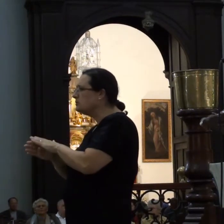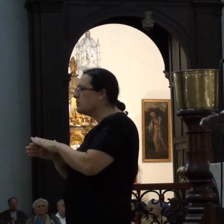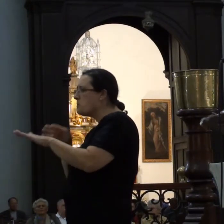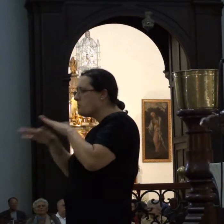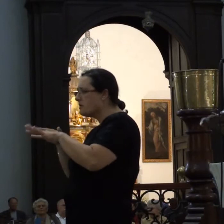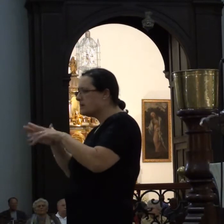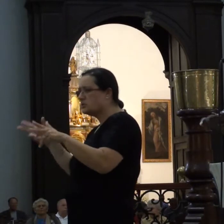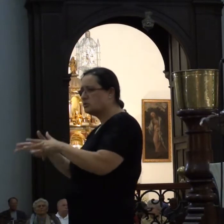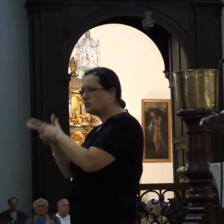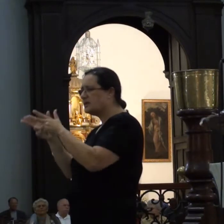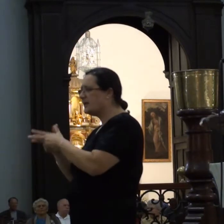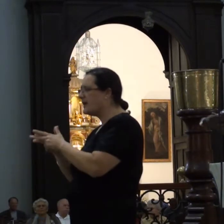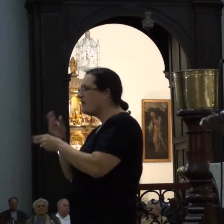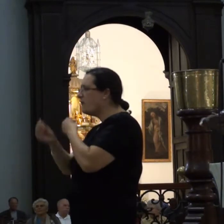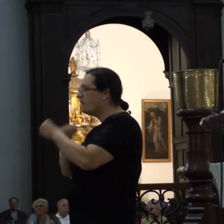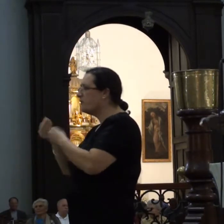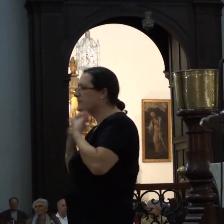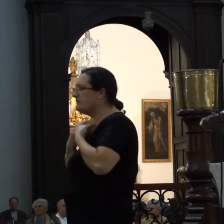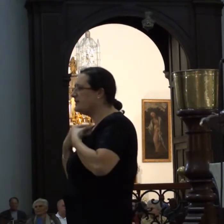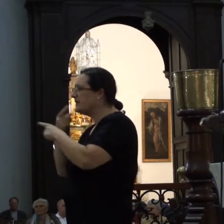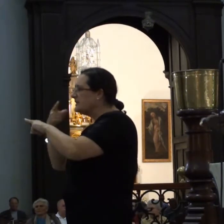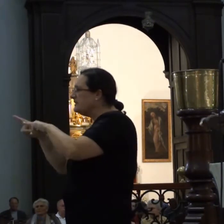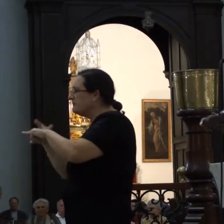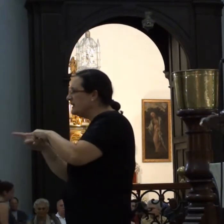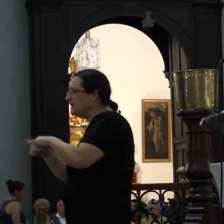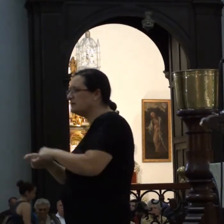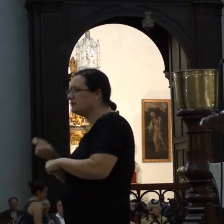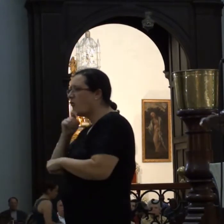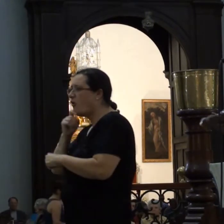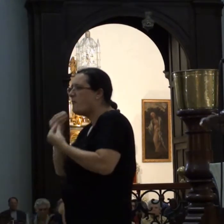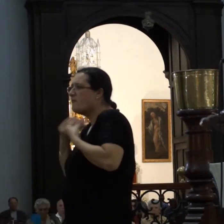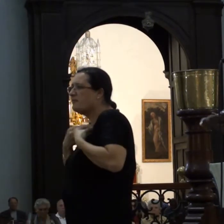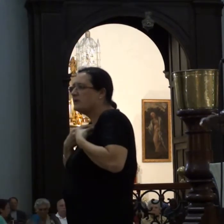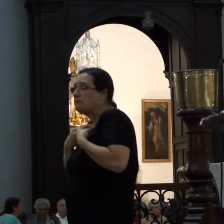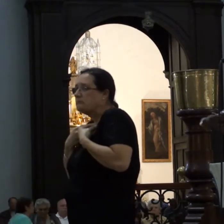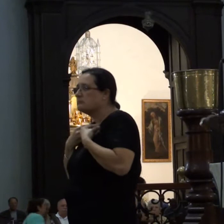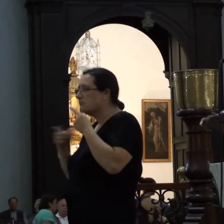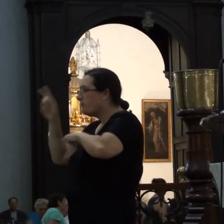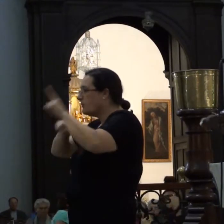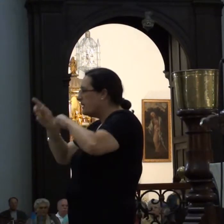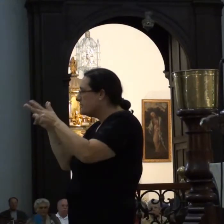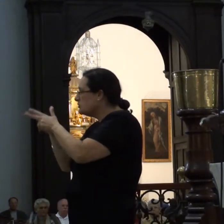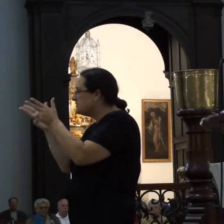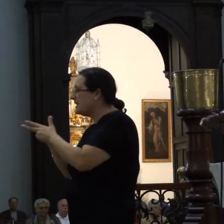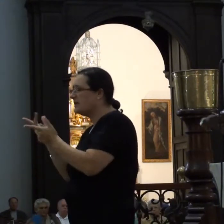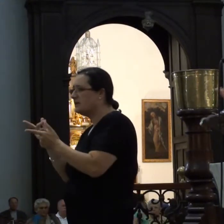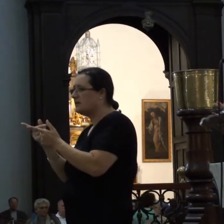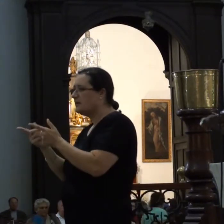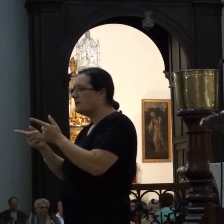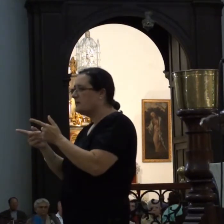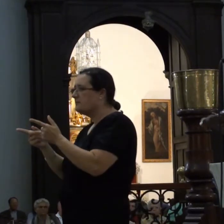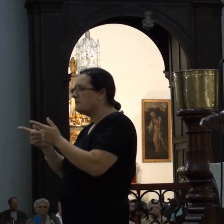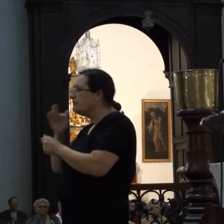en cuanto a forma de vida valores maneras de afrontar el vivir los compromisos sociales los compromisos políticos